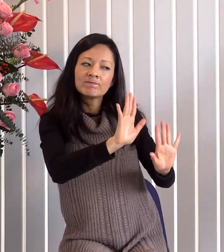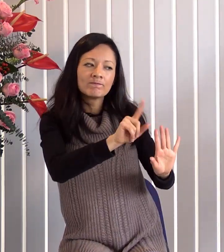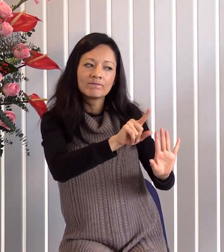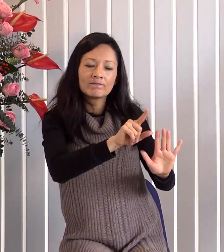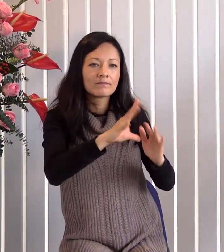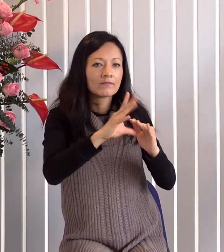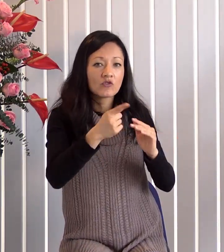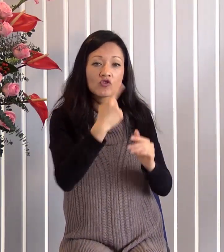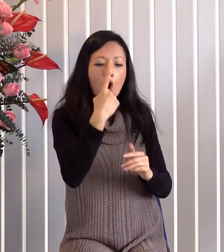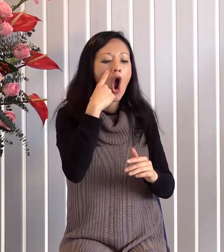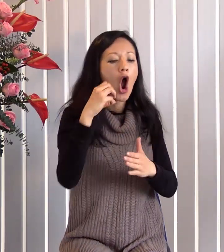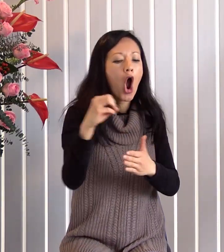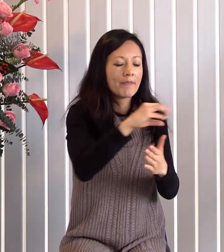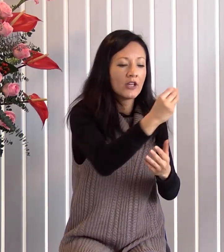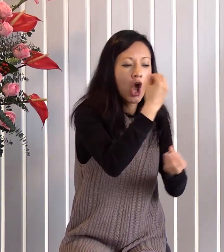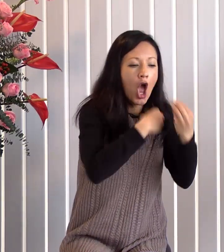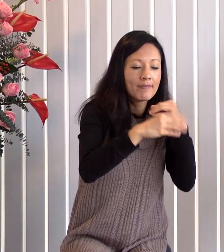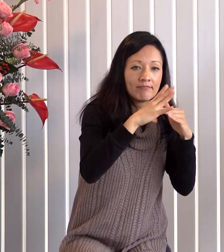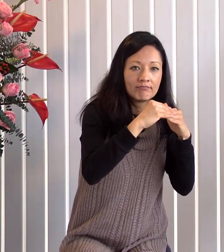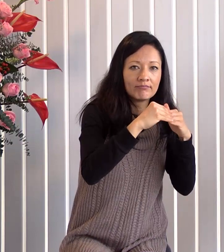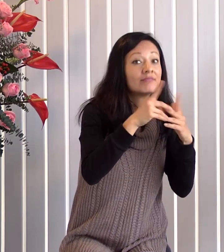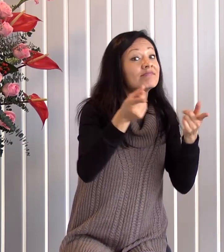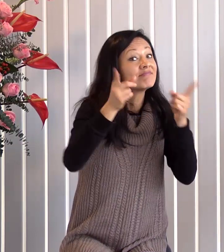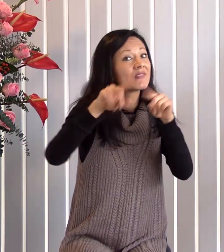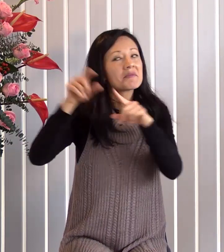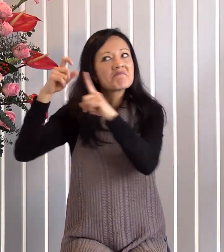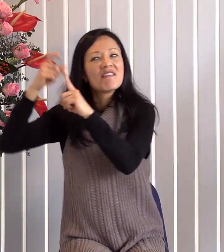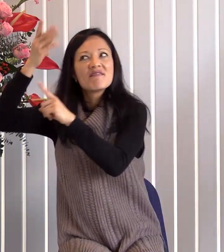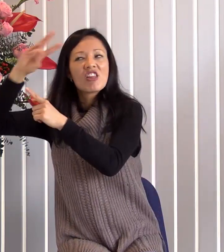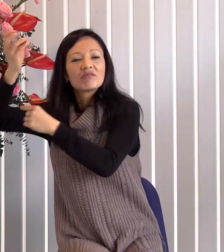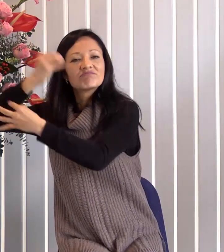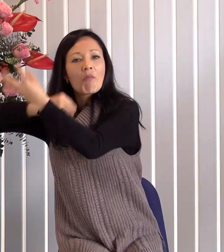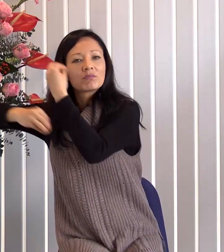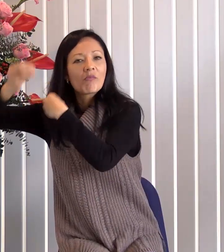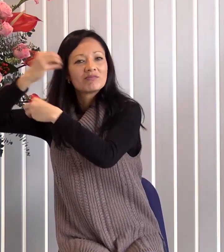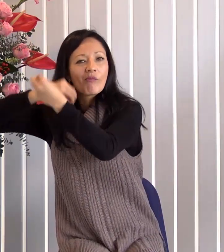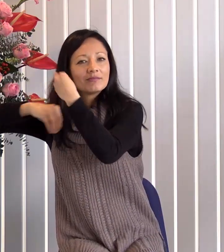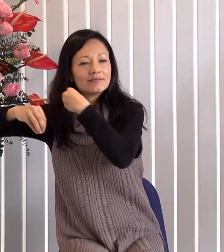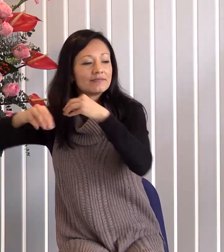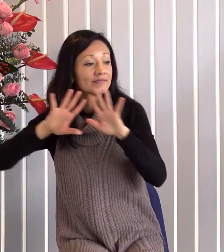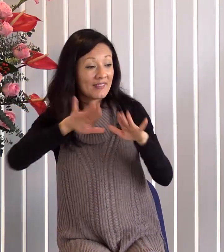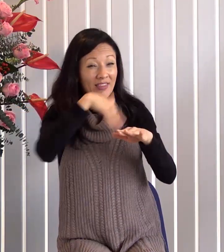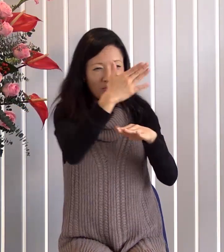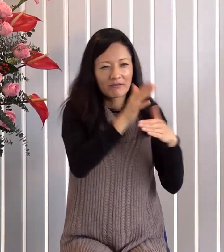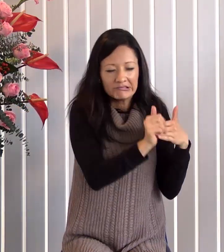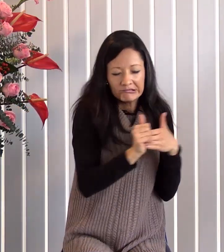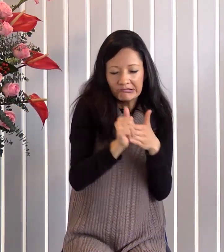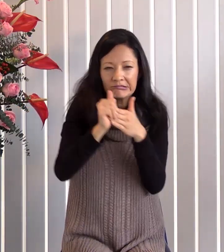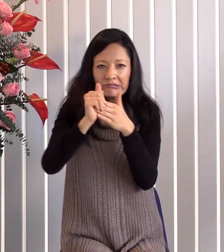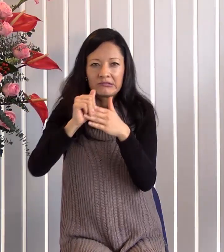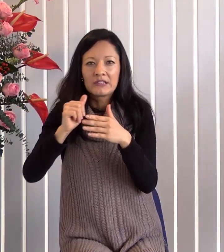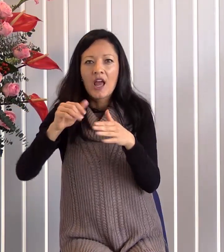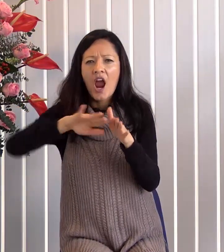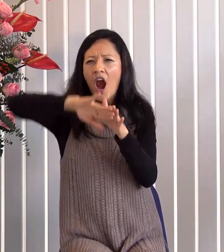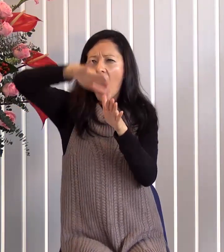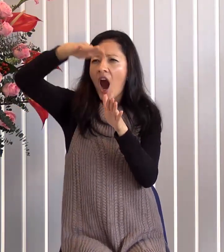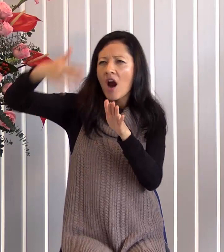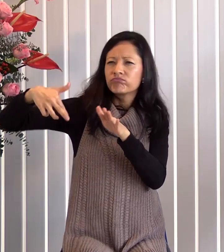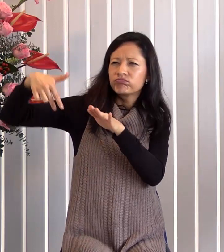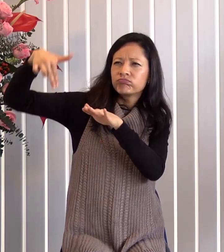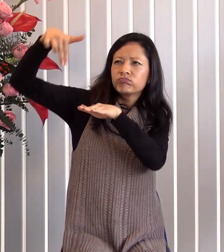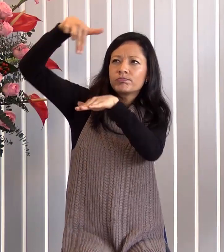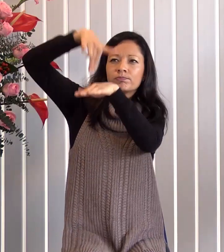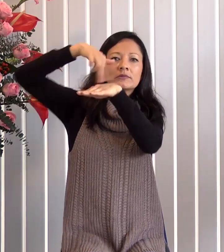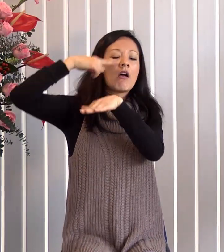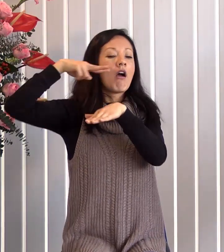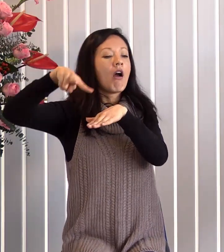que sale de la boca de Dios. Y lo llevó a la santa ciudad. Le dijo, arrójate, prueba a Dios. Al que